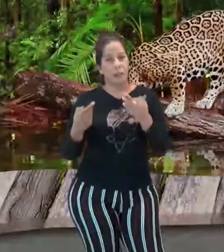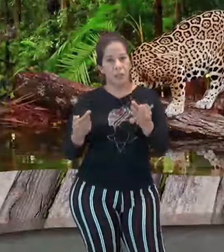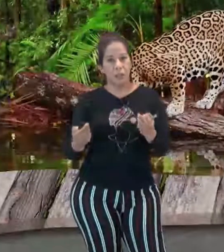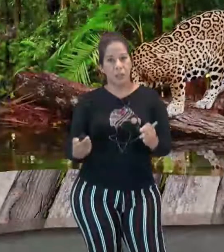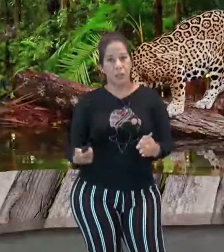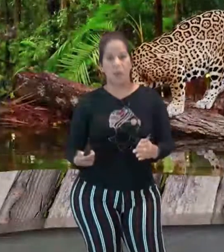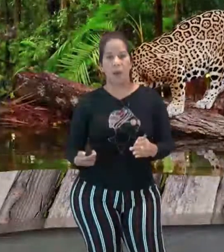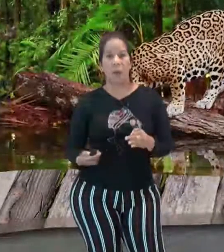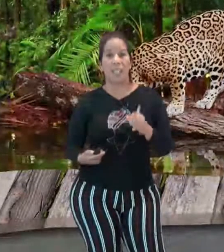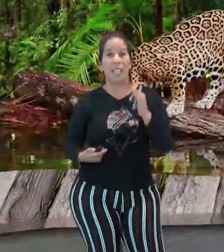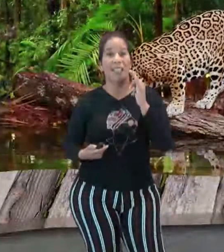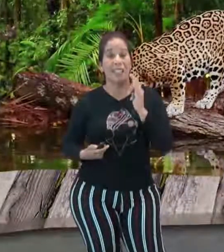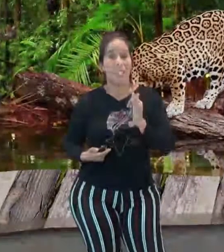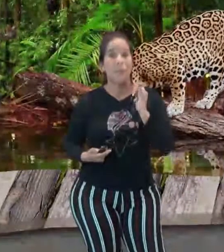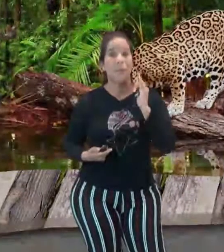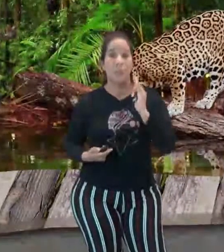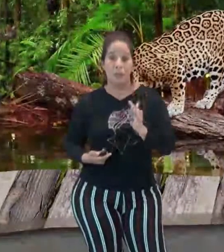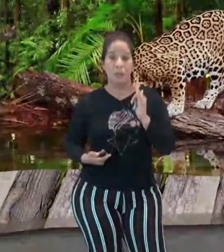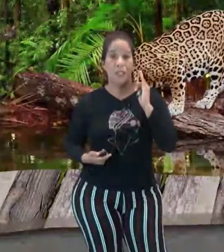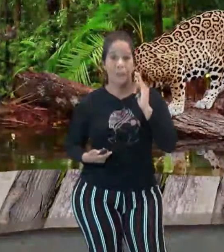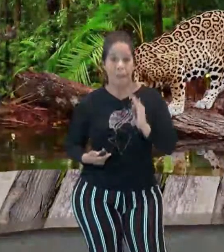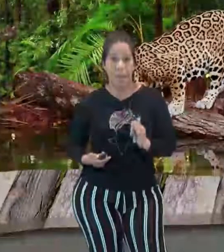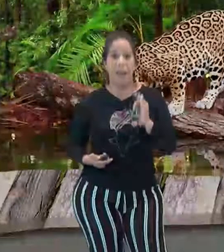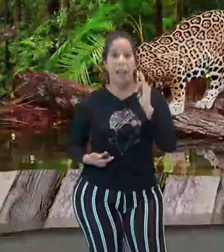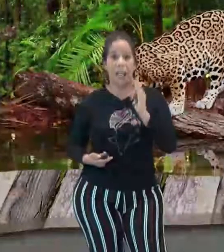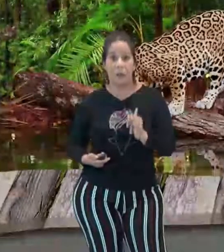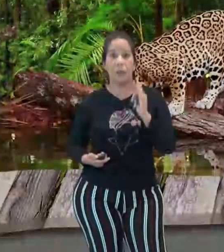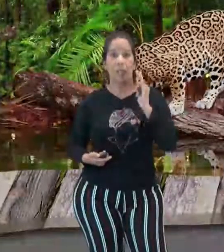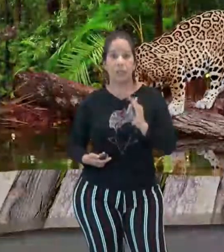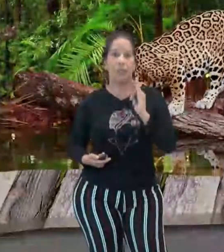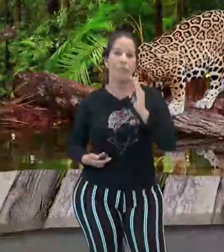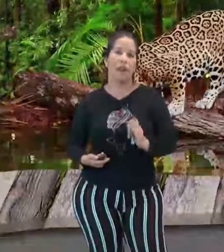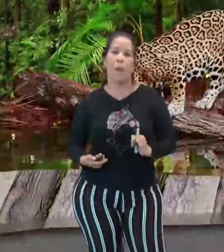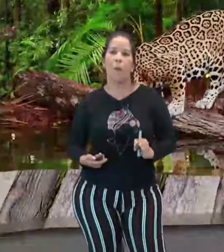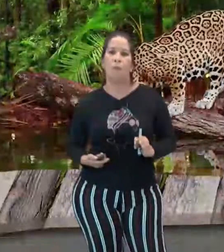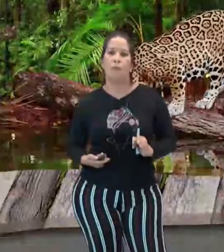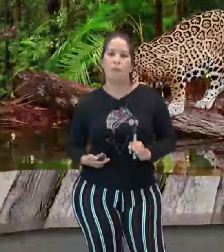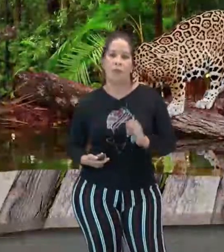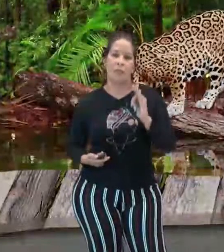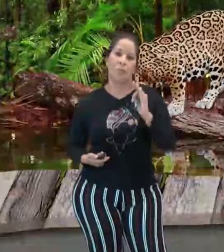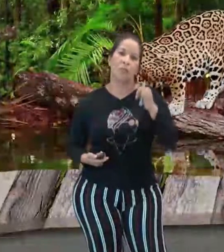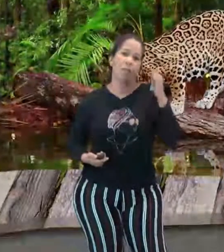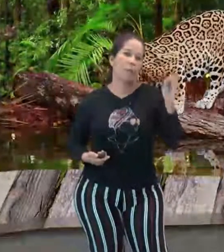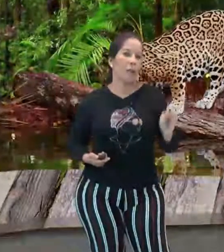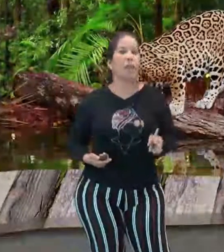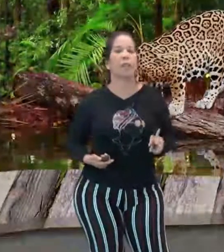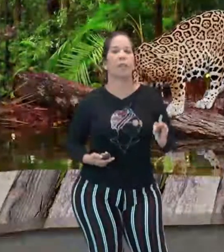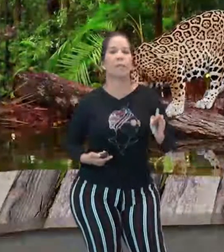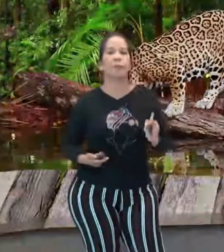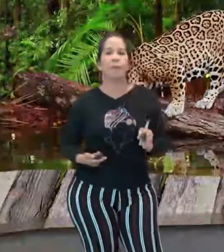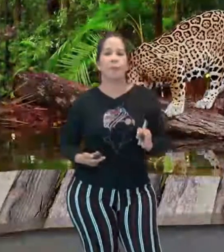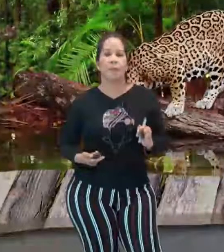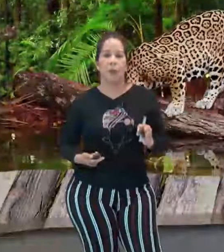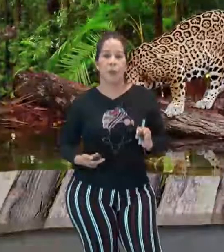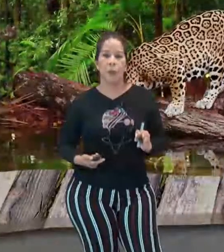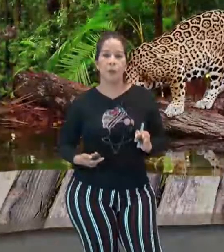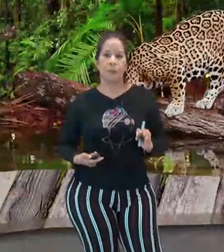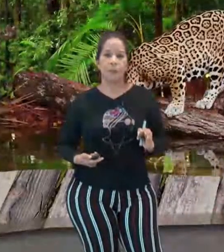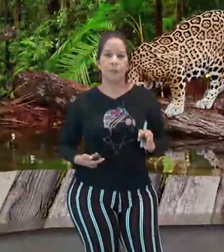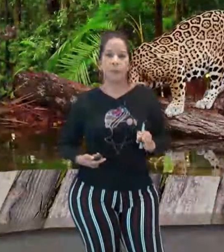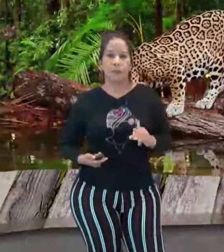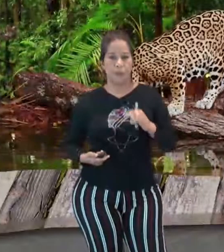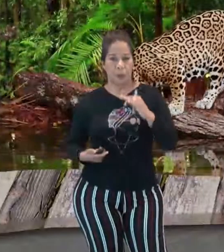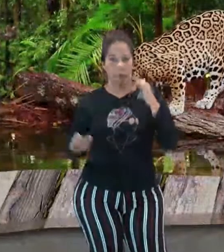vem a vesícula seminal. 60% desse esperma é do líquido seminal, dessa substância alcalina. Tá